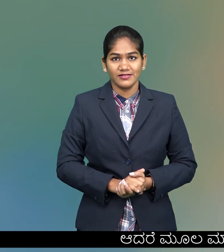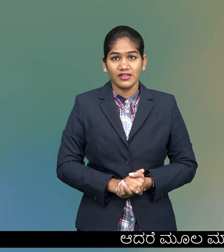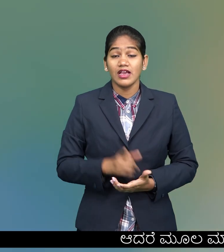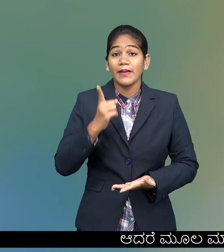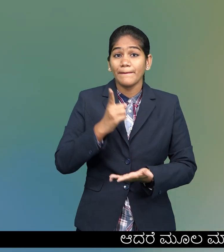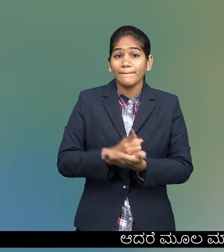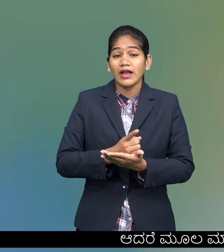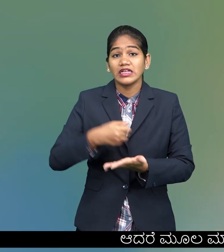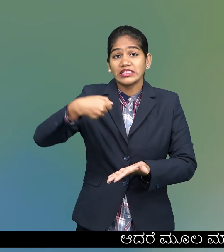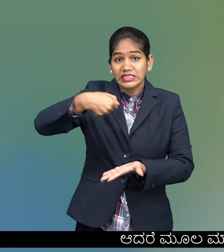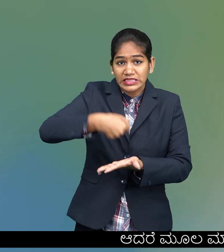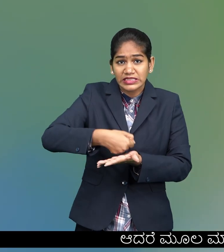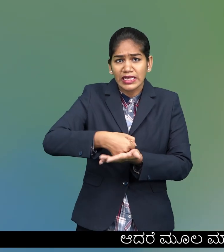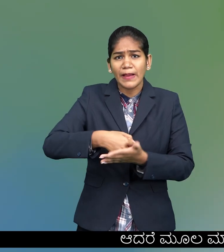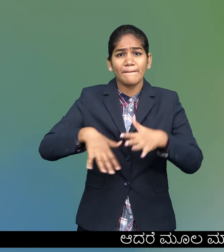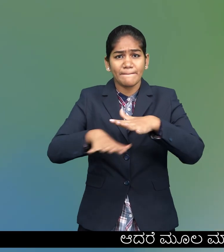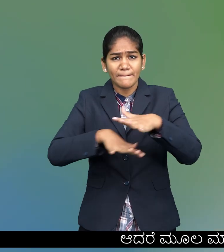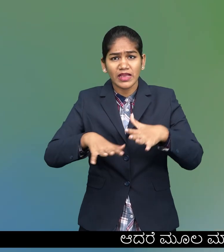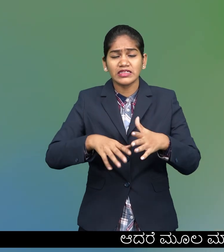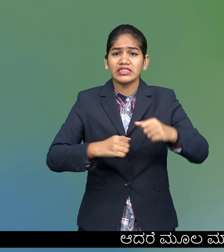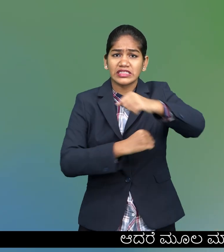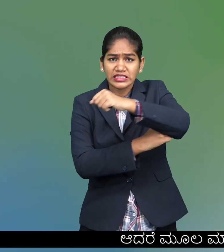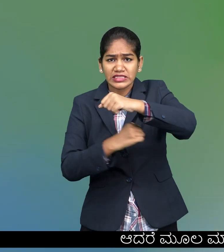ಆದರೆ ಮೂಲ ಮಾದರಿಯು ಒಂದೇ ಆಗಿರುತ್ತದೆ.